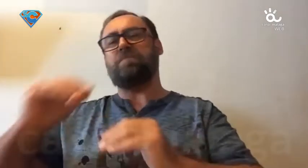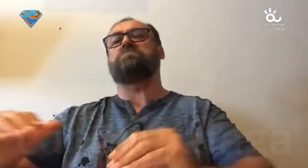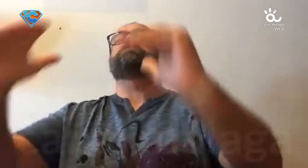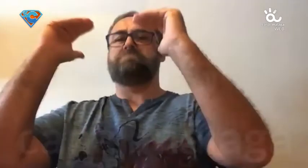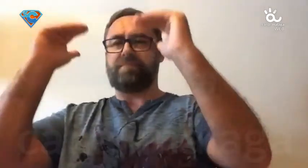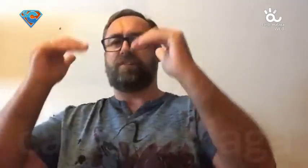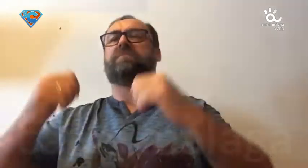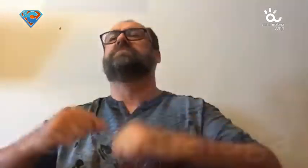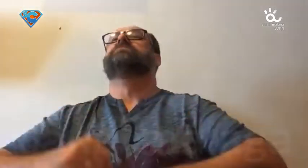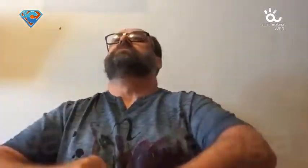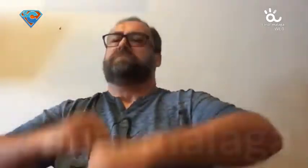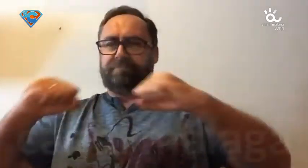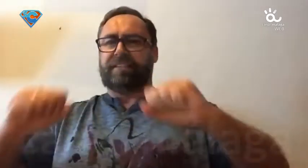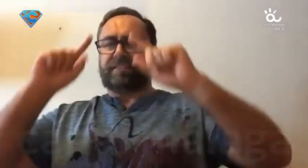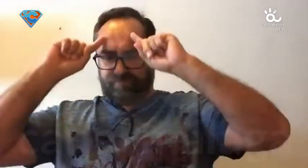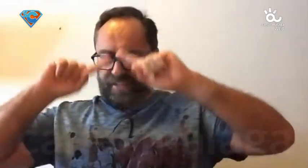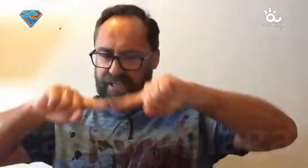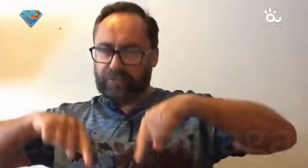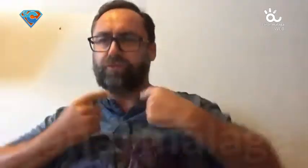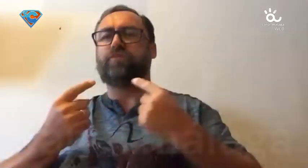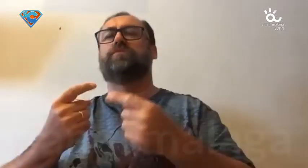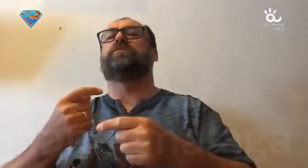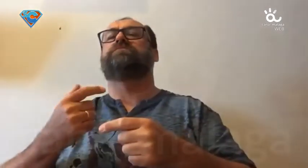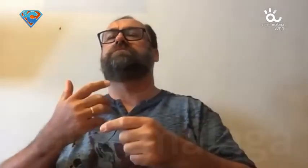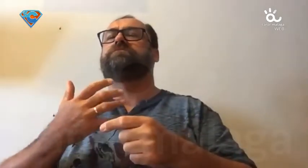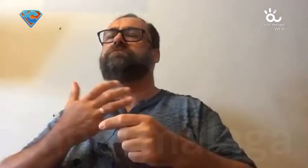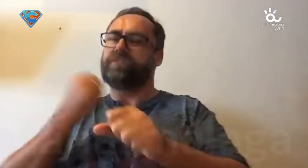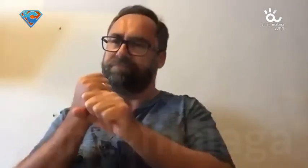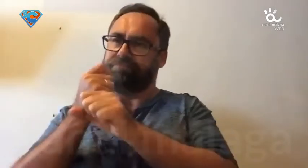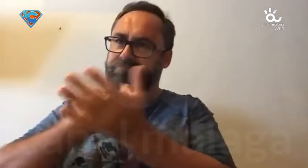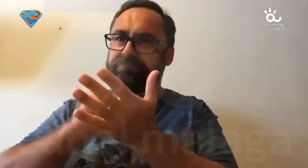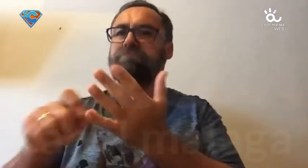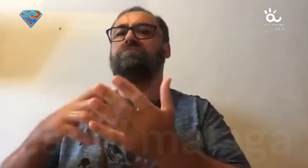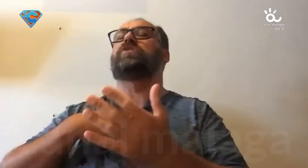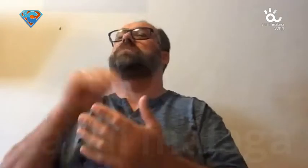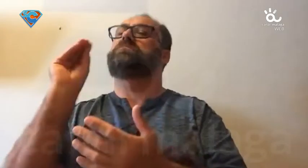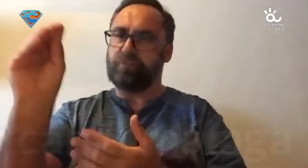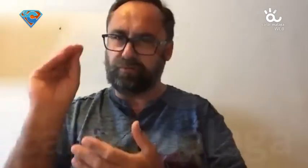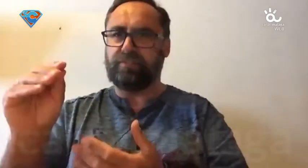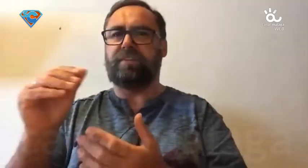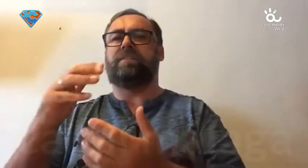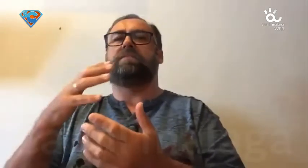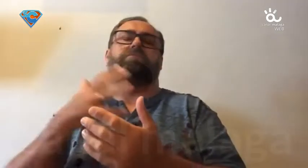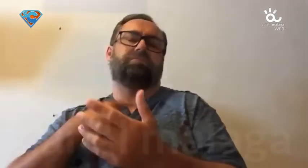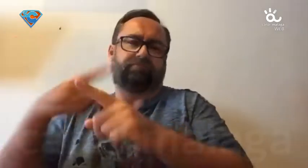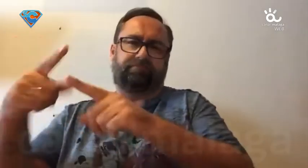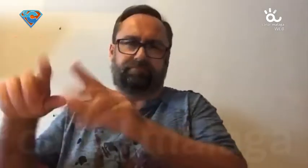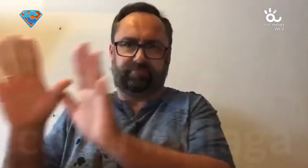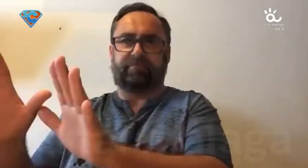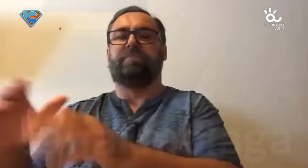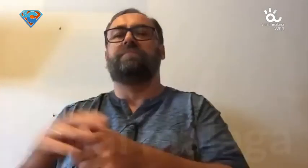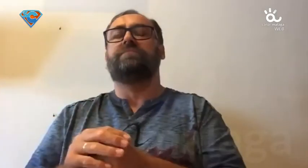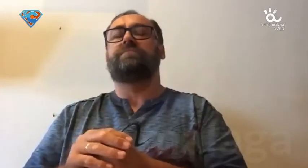está más la figura del intérprete, cuando el niño ya ha madurado, es más independiente, puede trabajar por sí mismo,